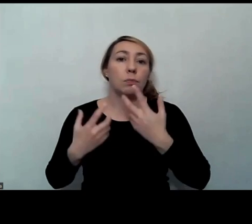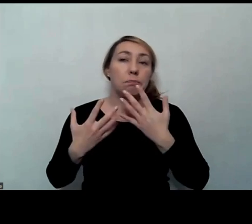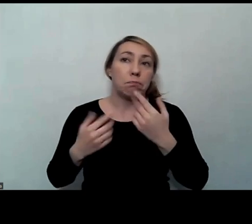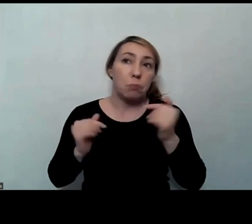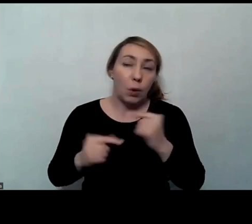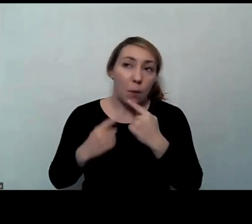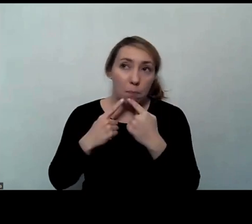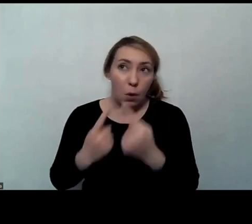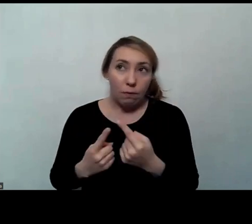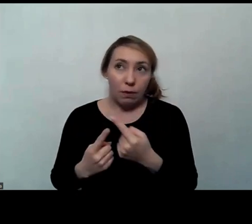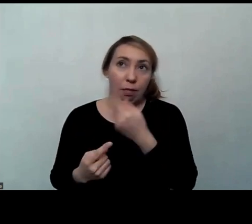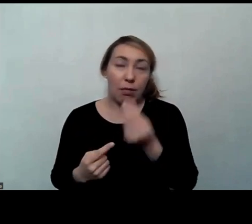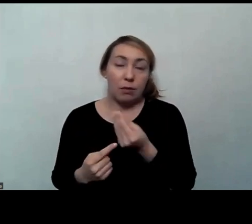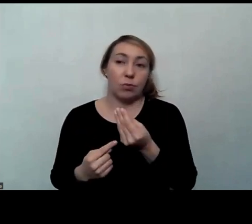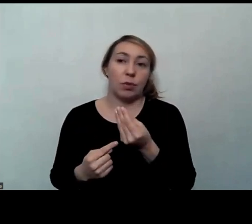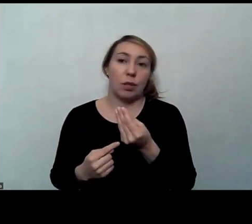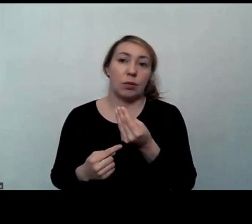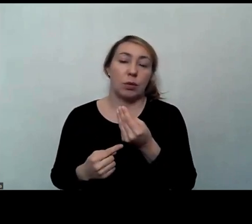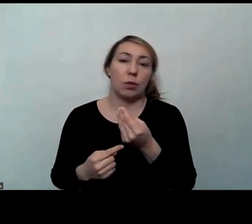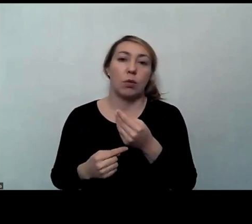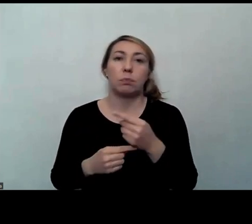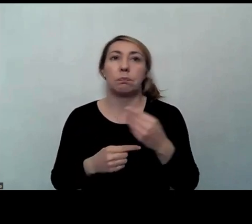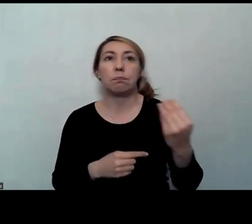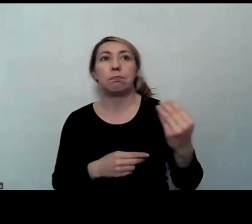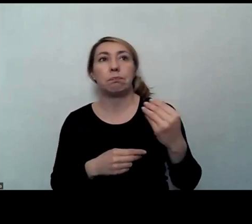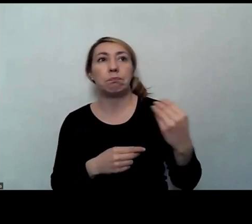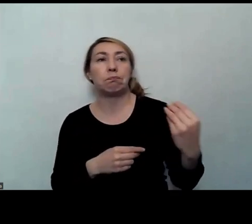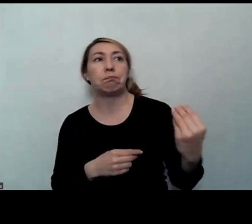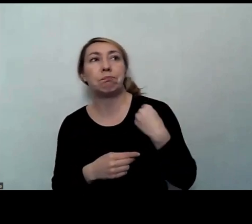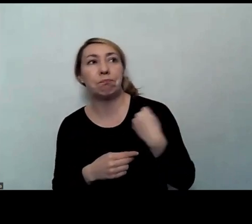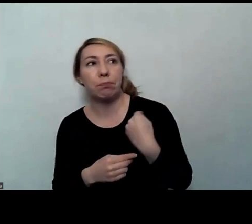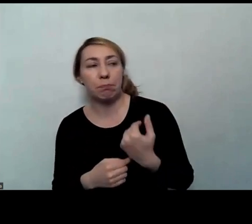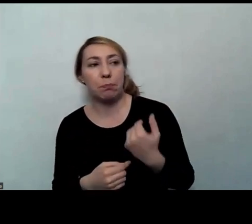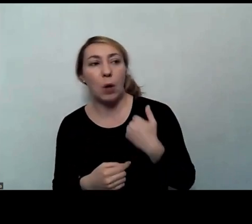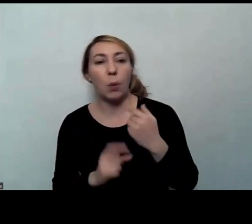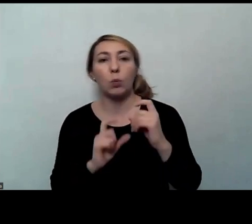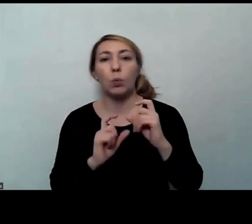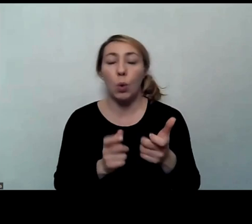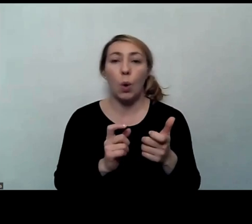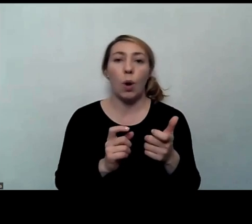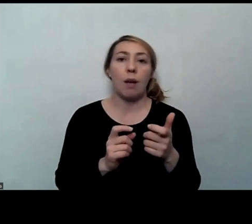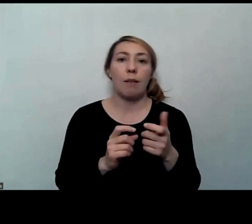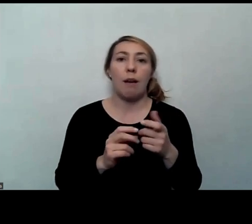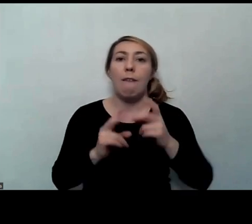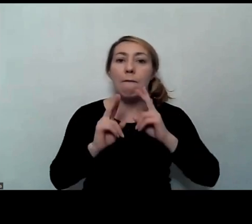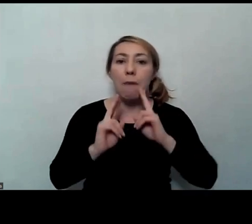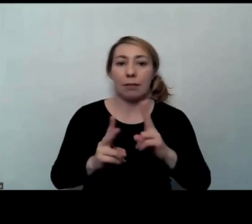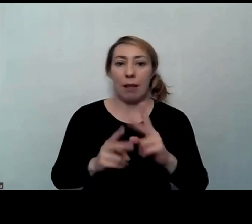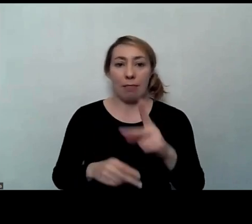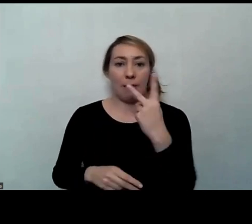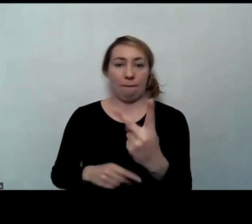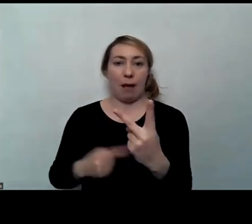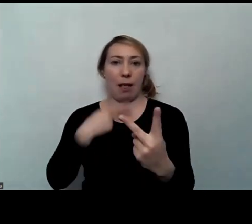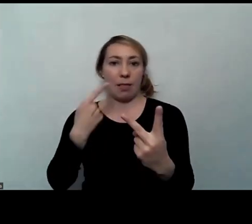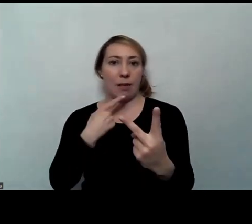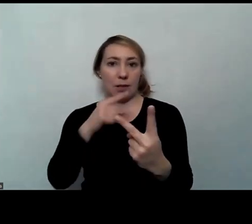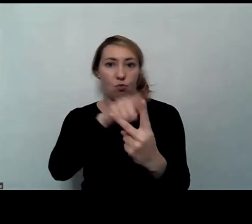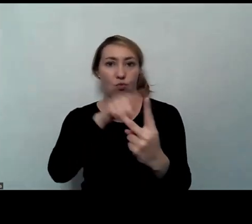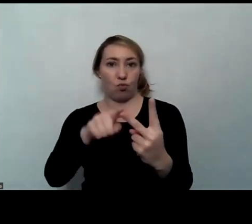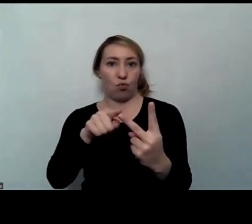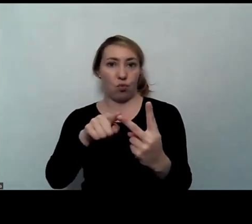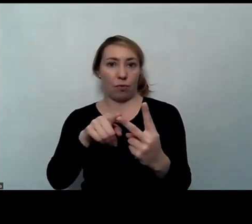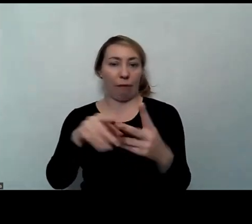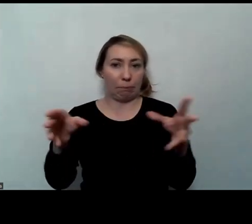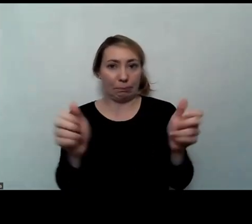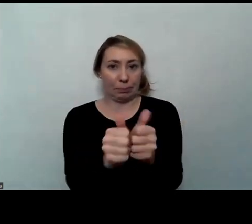to podkreślane było to, iż faktycznie są dwa języki obok siebie, że to nie jest tak,